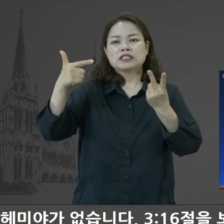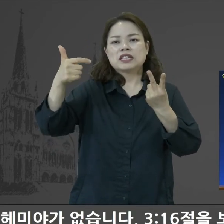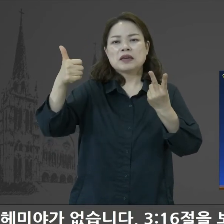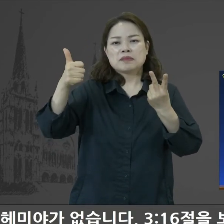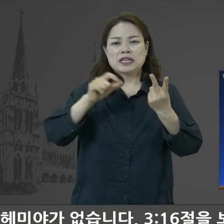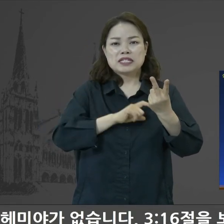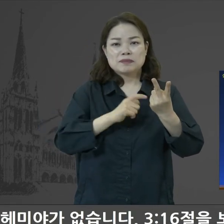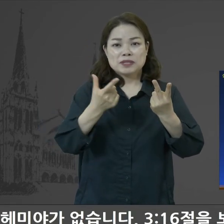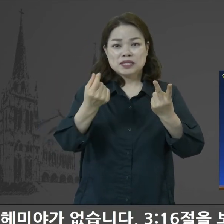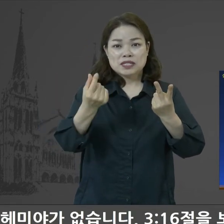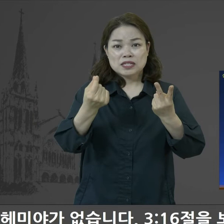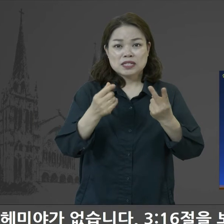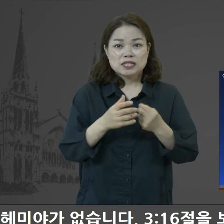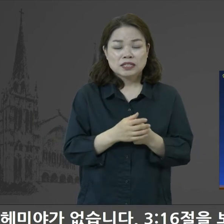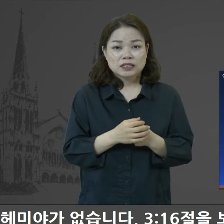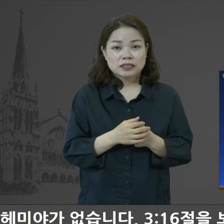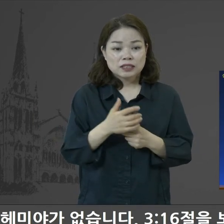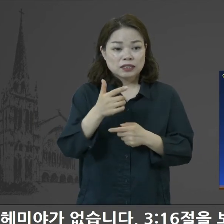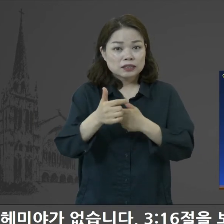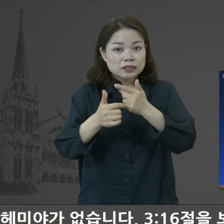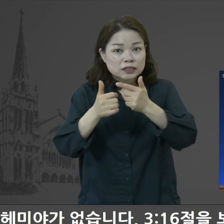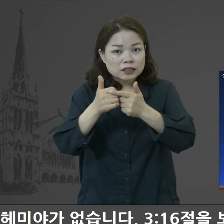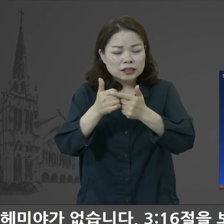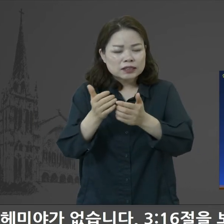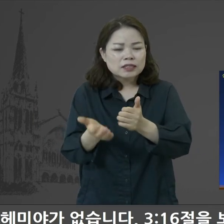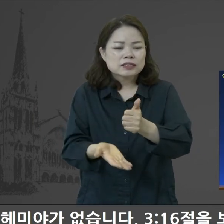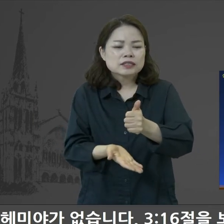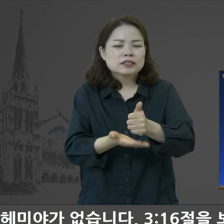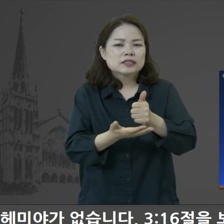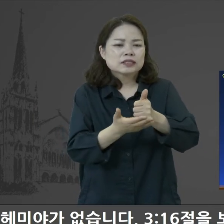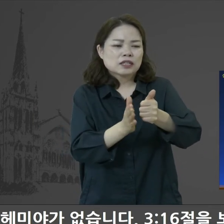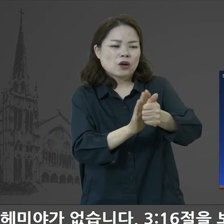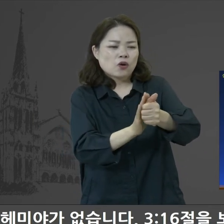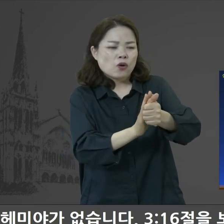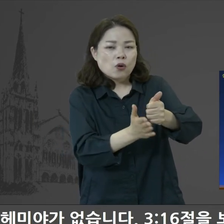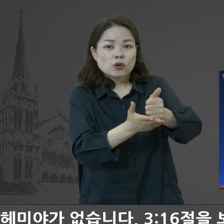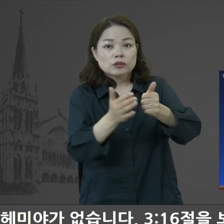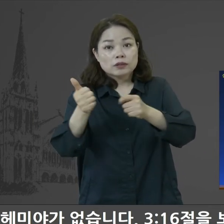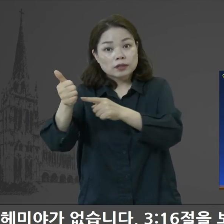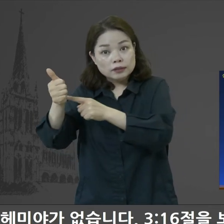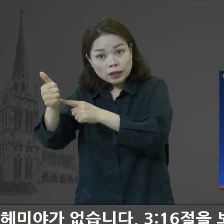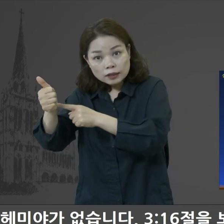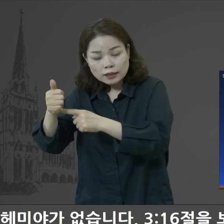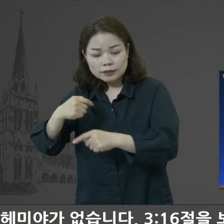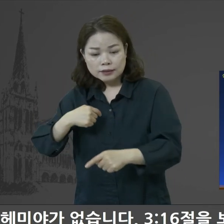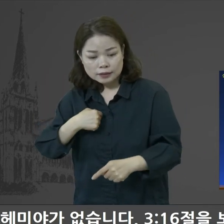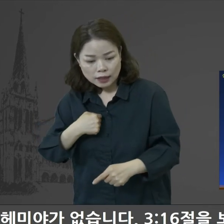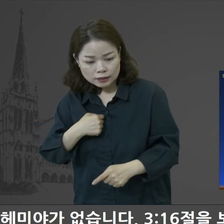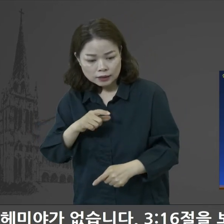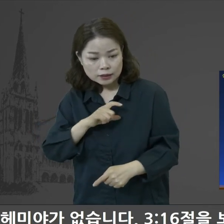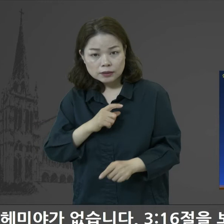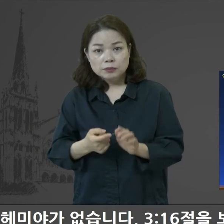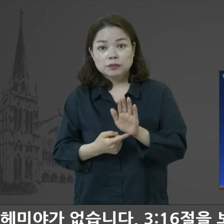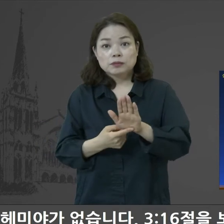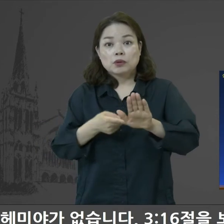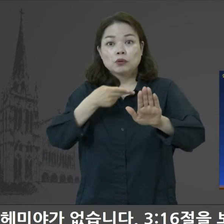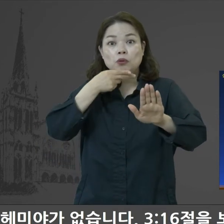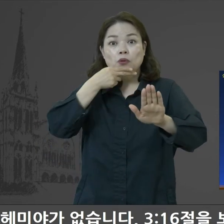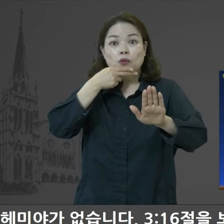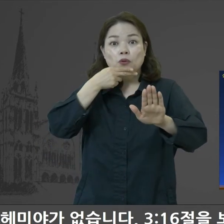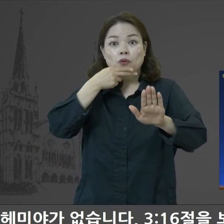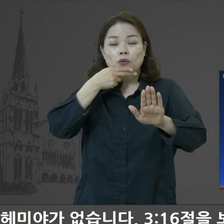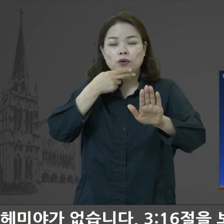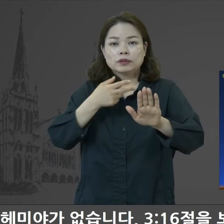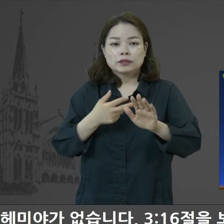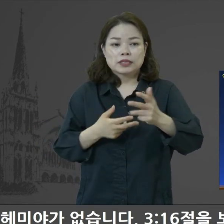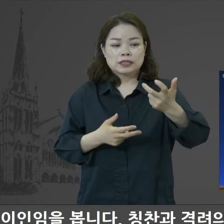거예요. 여러분, 그러니 느헤미야는 칭찬과 격려의 사람으로 자신의 이름은 나오지 않지만